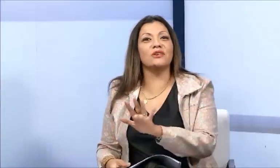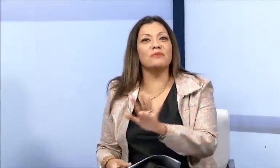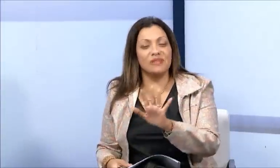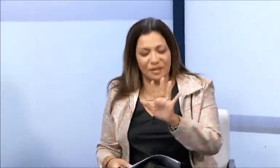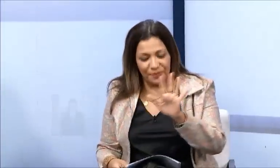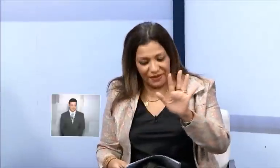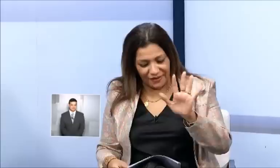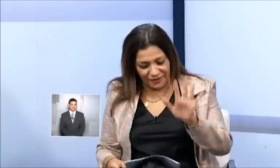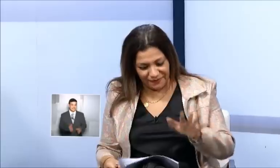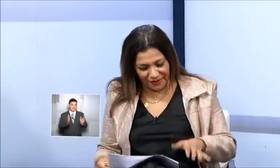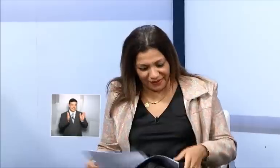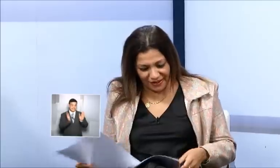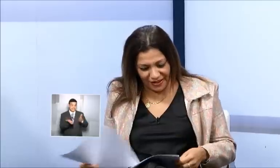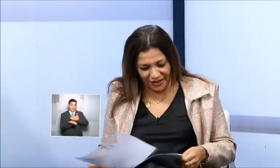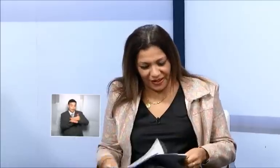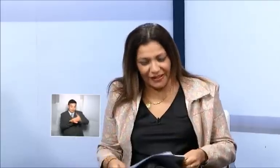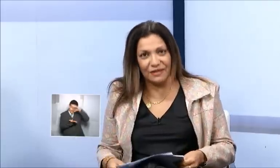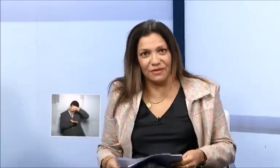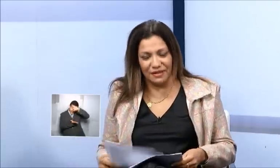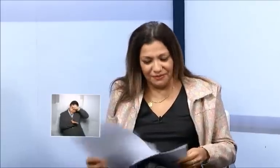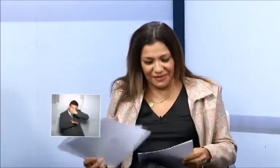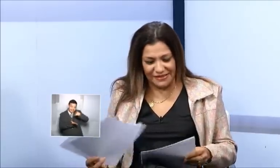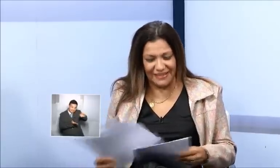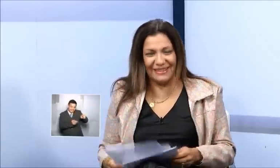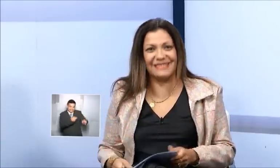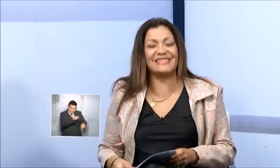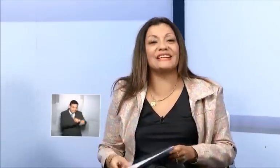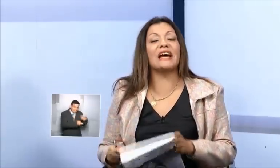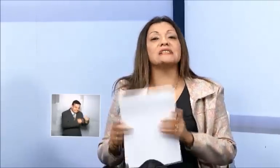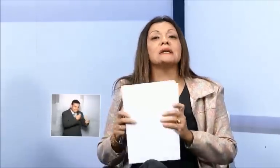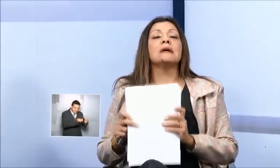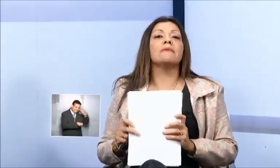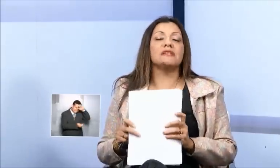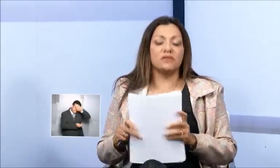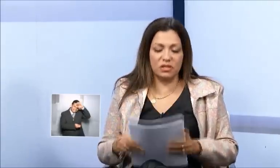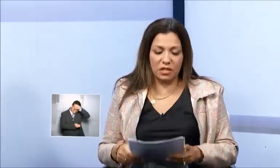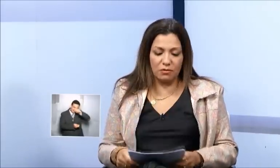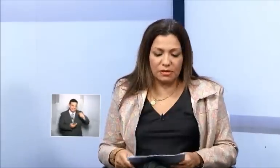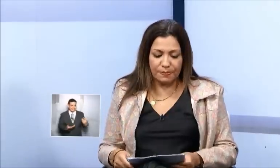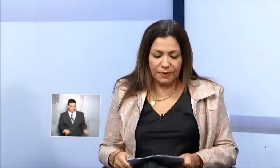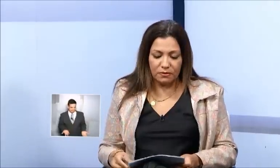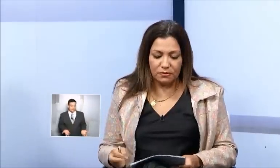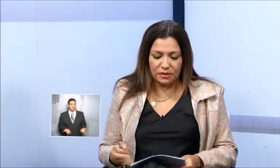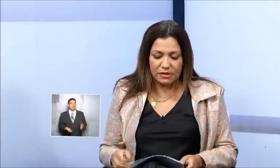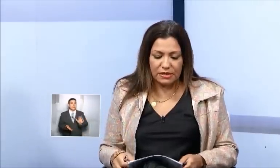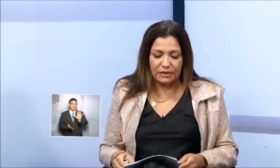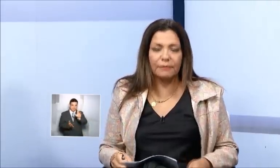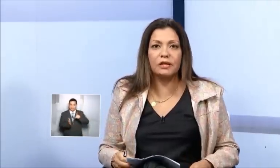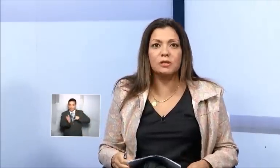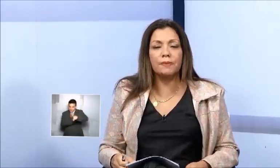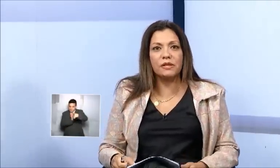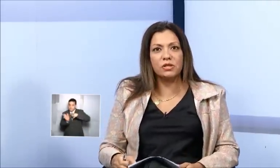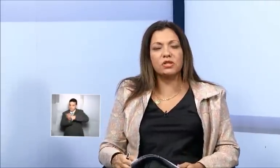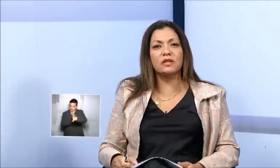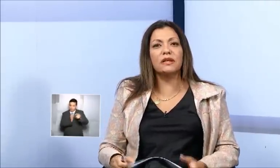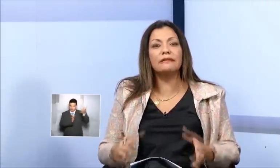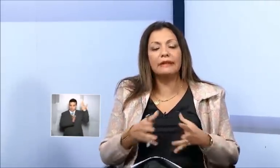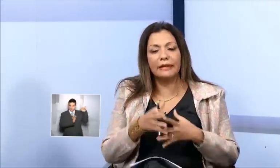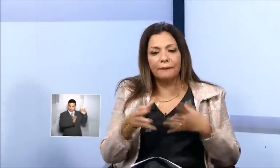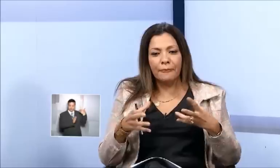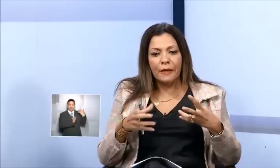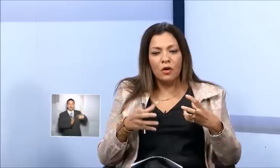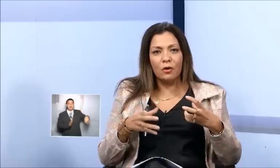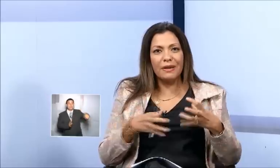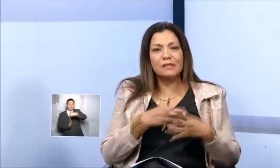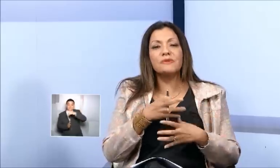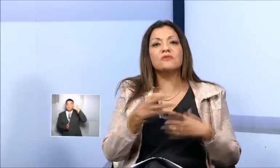Eu já estou começando a aprender aqui a língua brasileira de sinais, mas eu deixei algumas perguntas exatamente para a gente